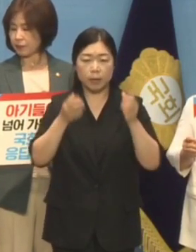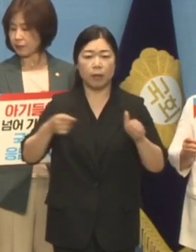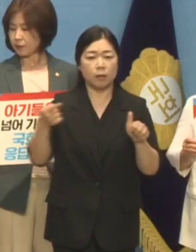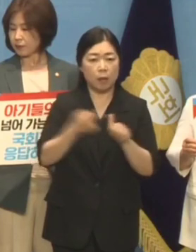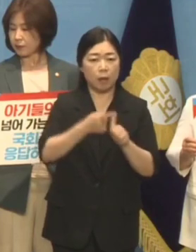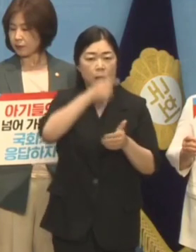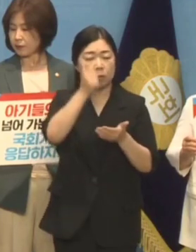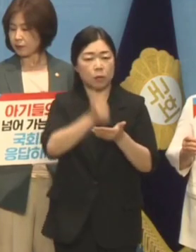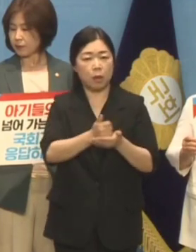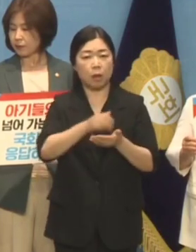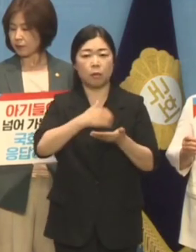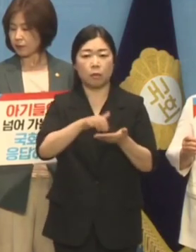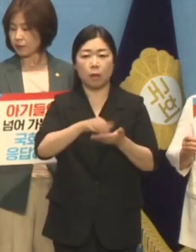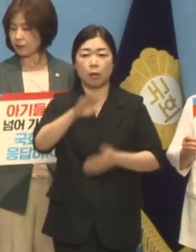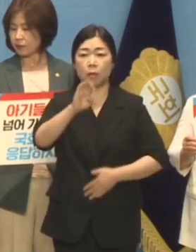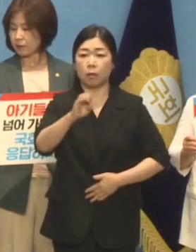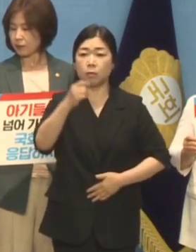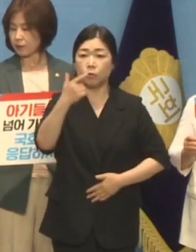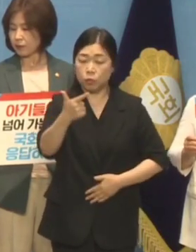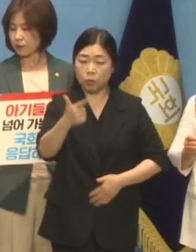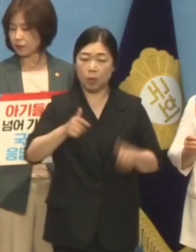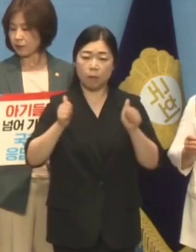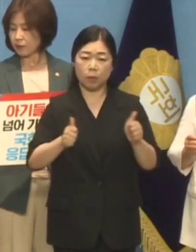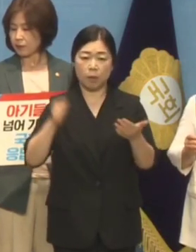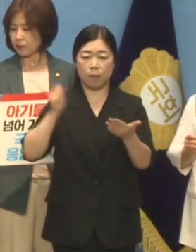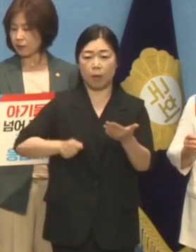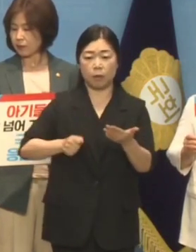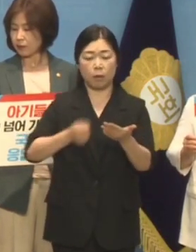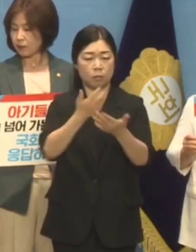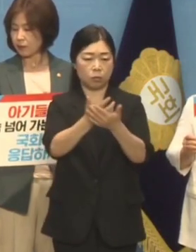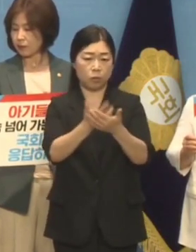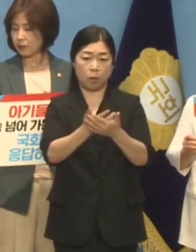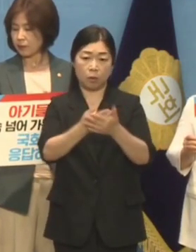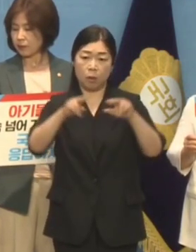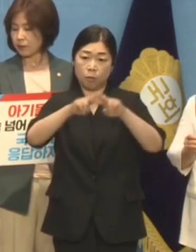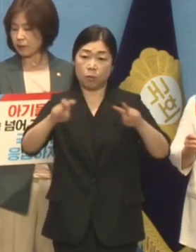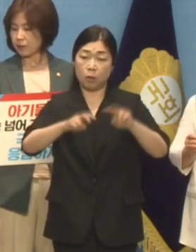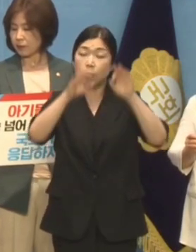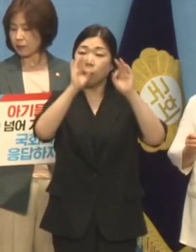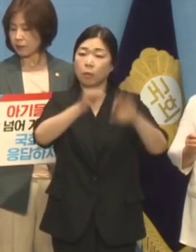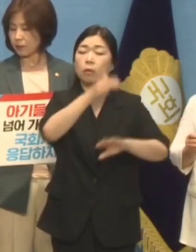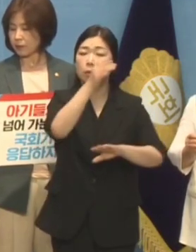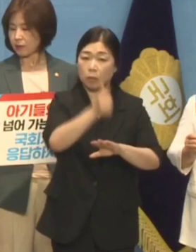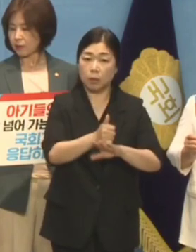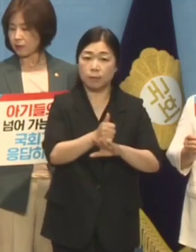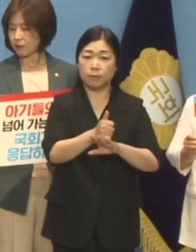살해제 46건의 1심 판결문을 분석한 결과